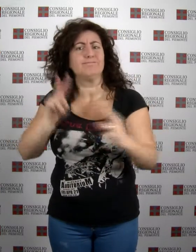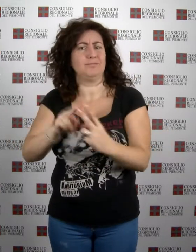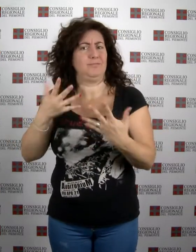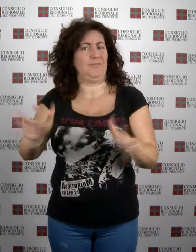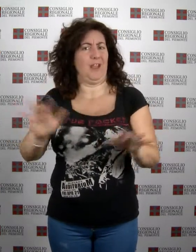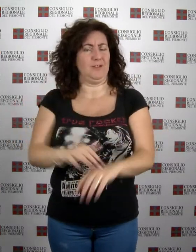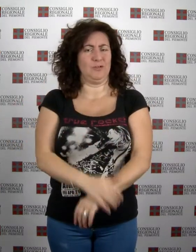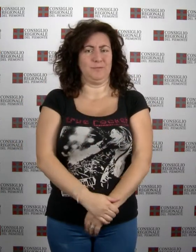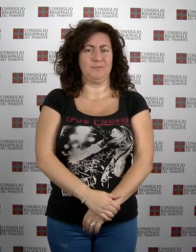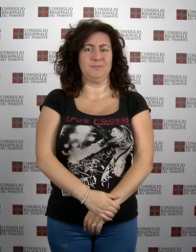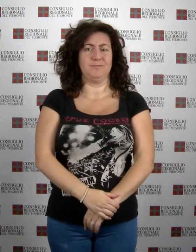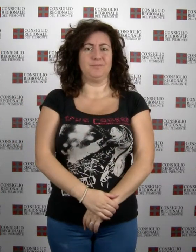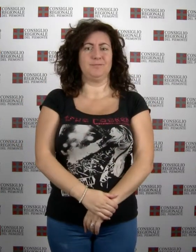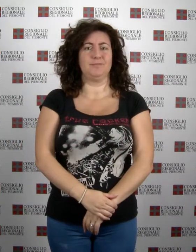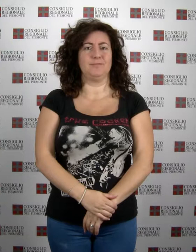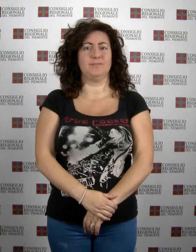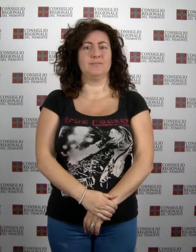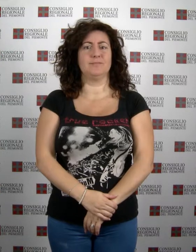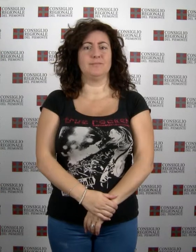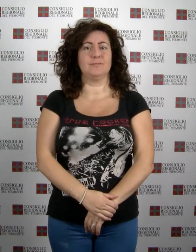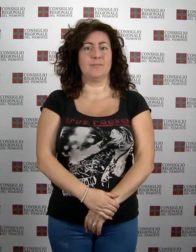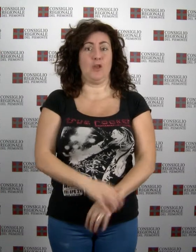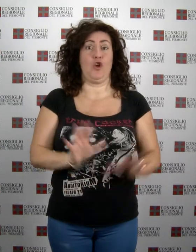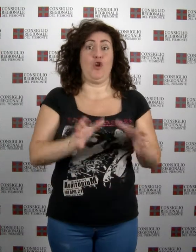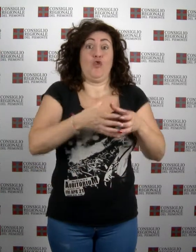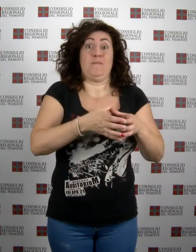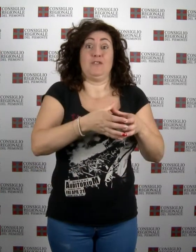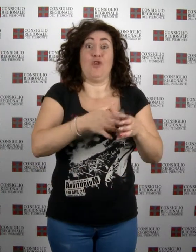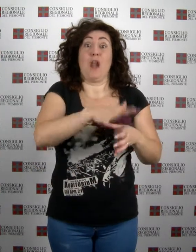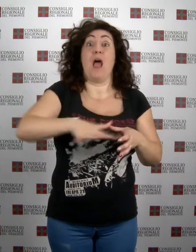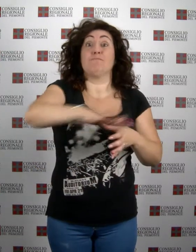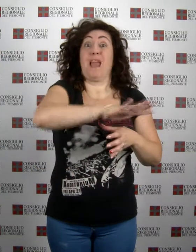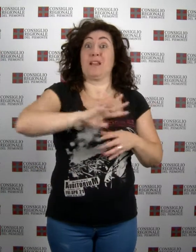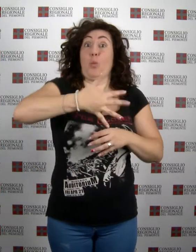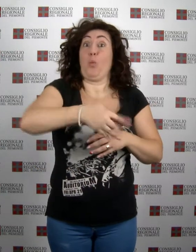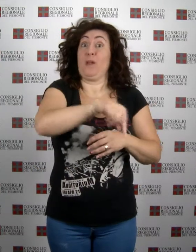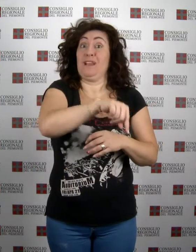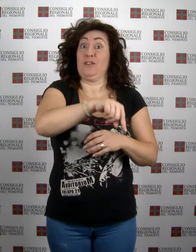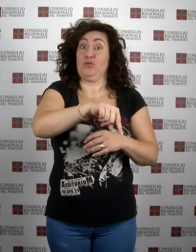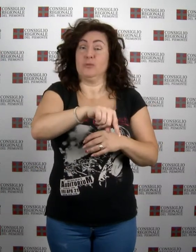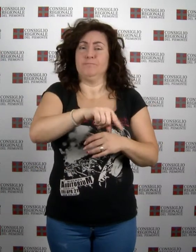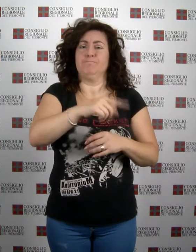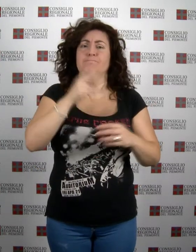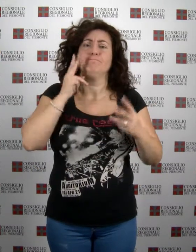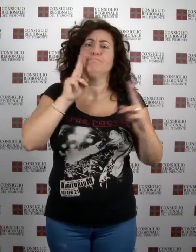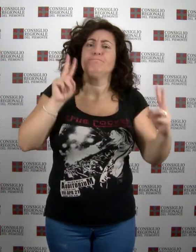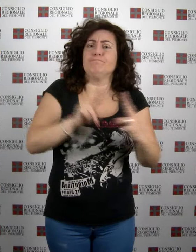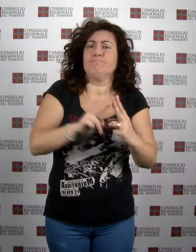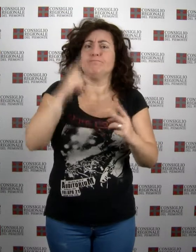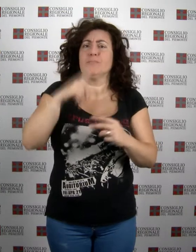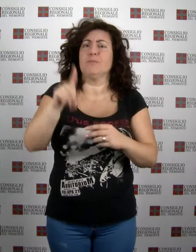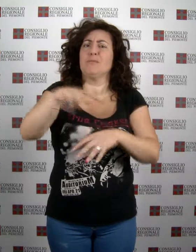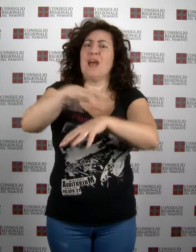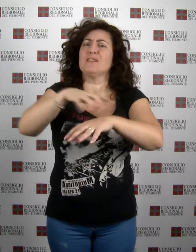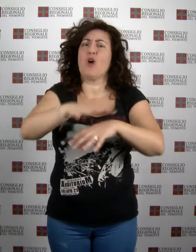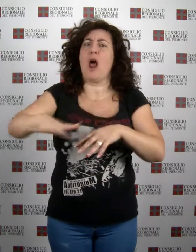piano. La 5ª Commissione Ambiente si è riunita per ricevere un'informativa dall'Assessore all'Ambiente, ai Parchi e alla Protezione Civile